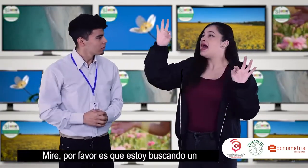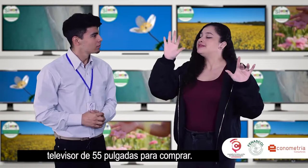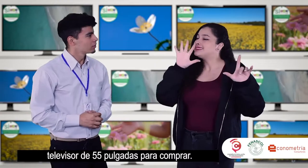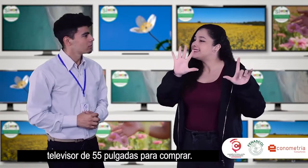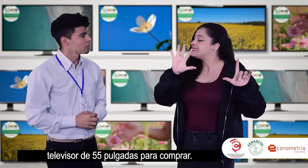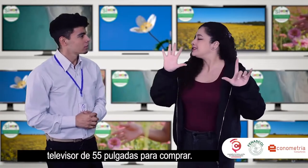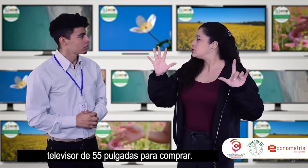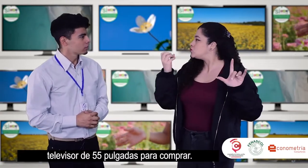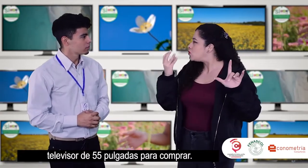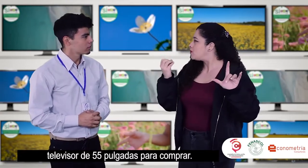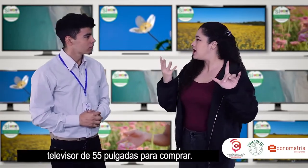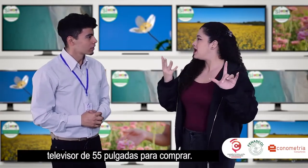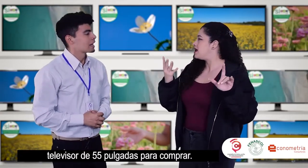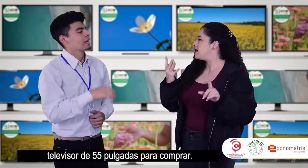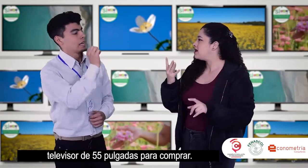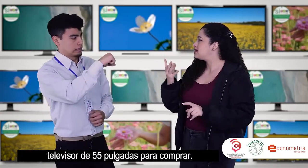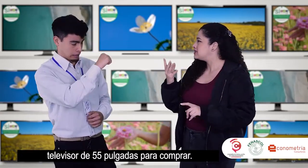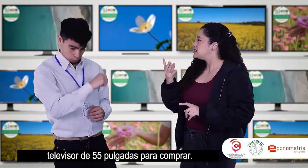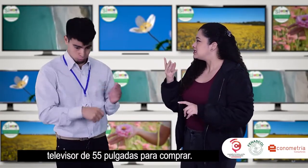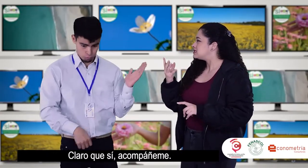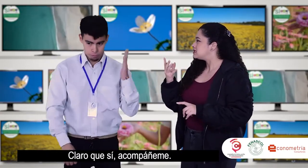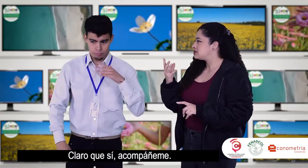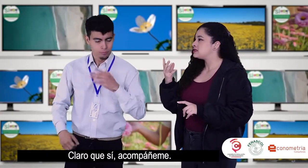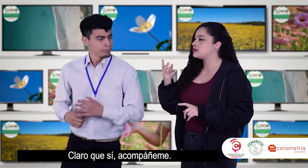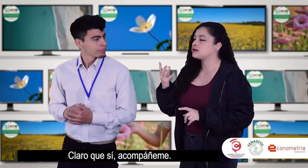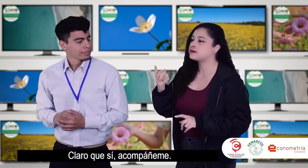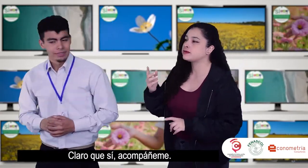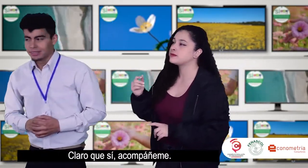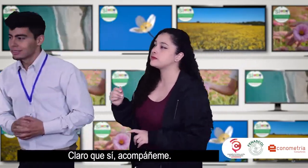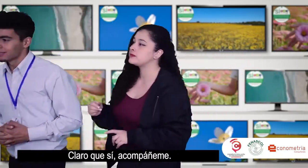de 55 pulgadas para comprar. Claro que sí, acompáñame.